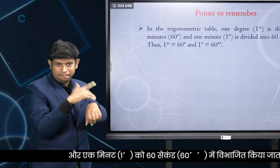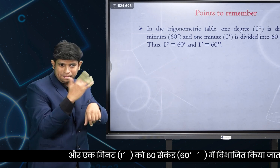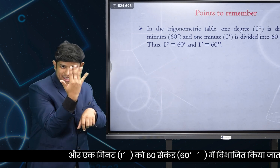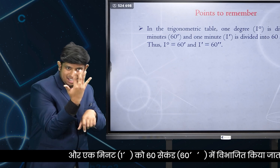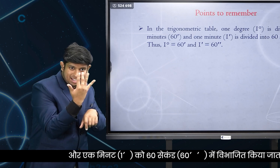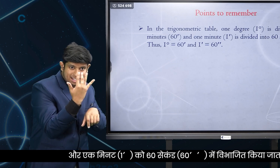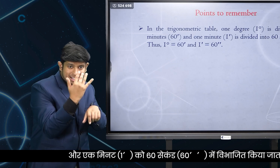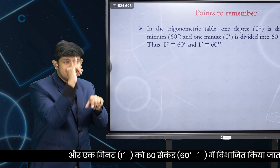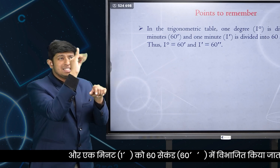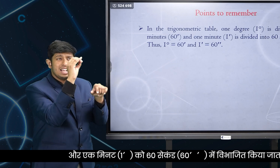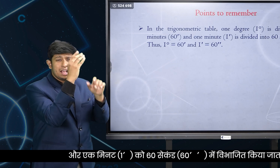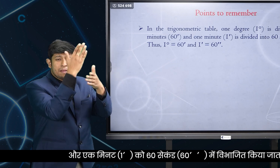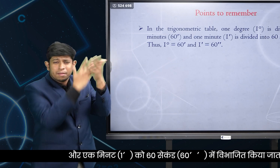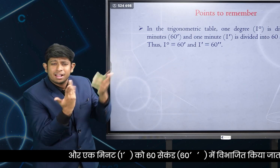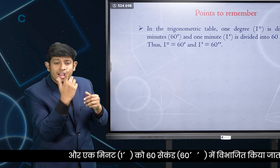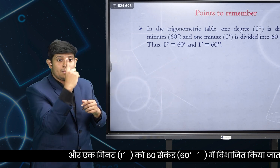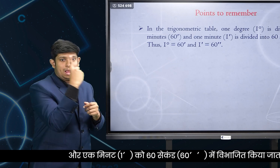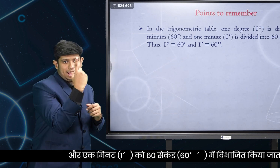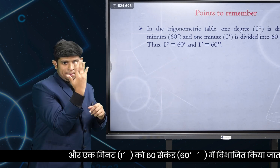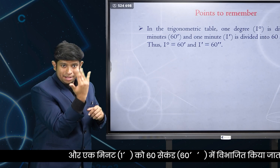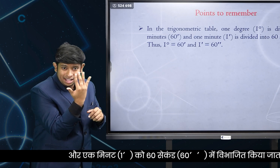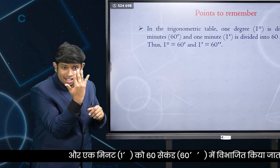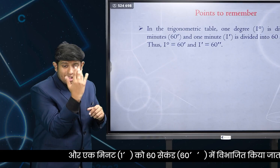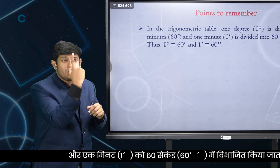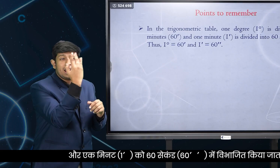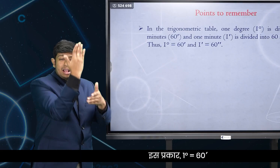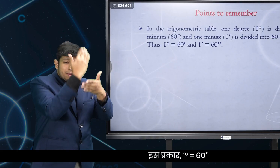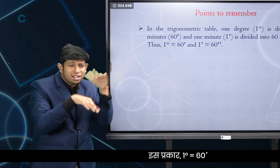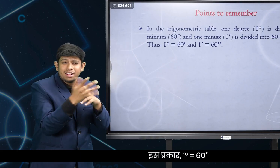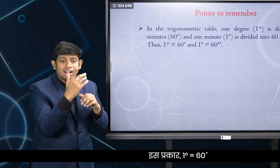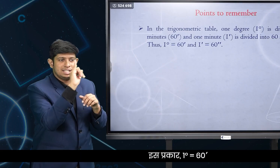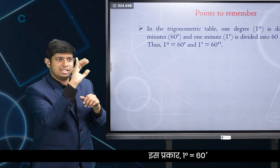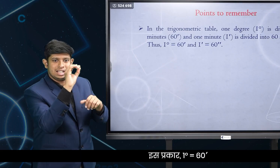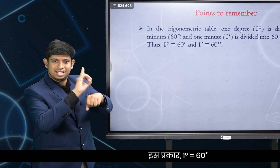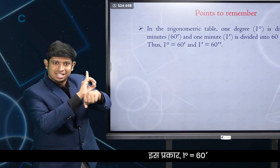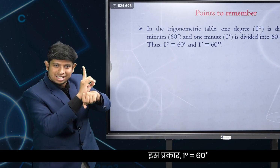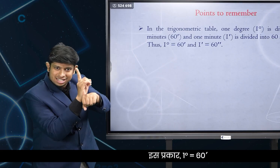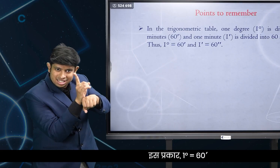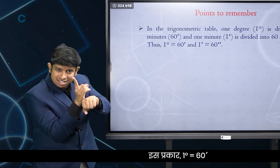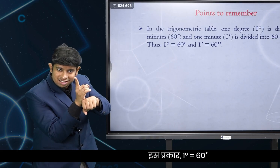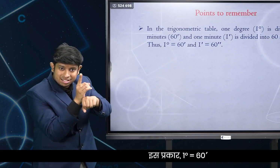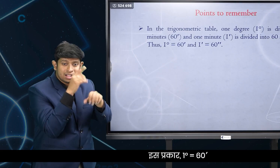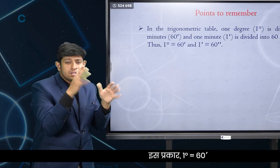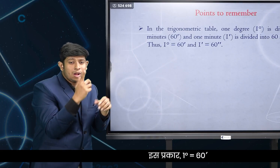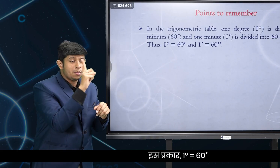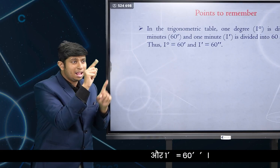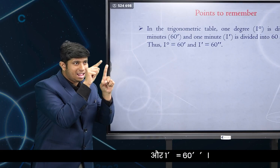1 मिनट को 60 सेकंड में विभाजित किया जाता है. इस प्रकार 1 डिग्री इज इक्वल 60 मिनट